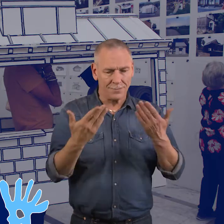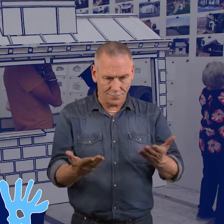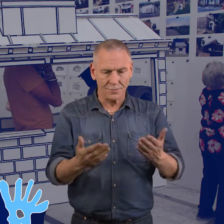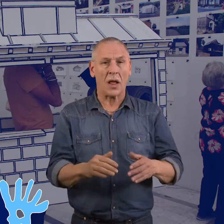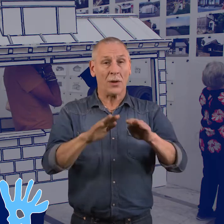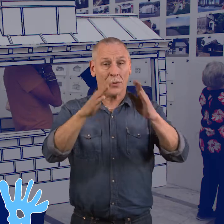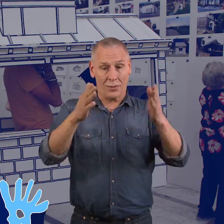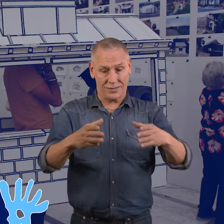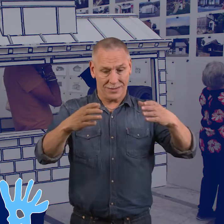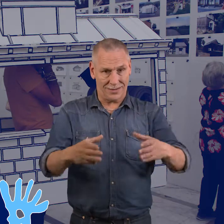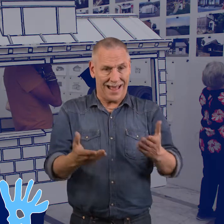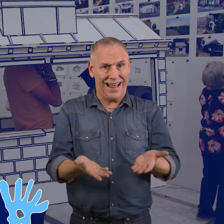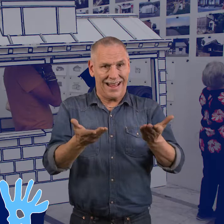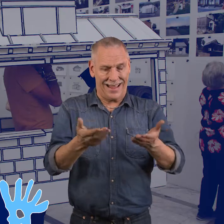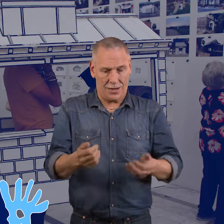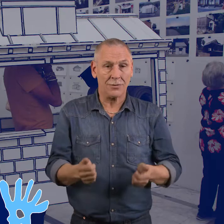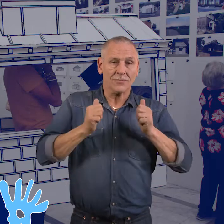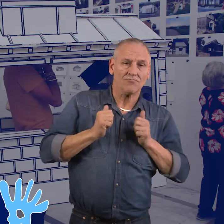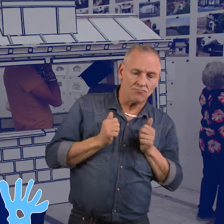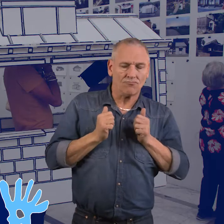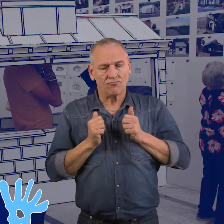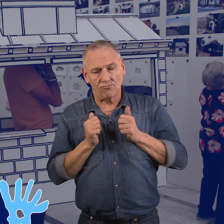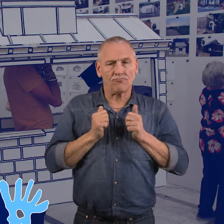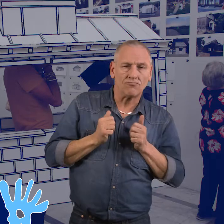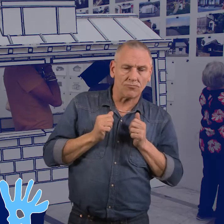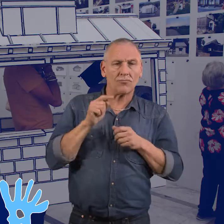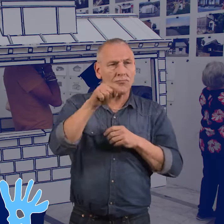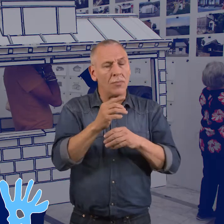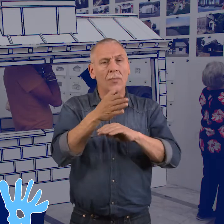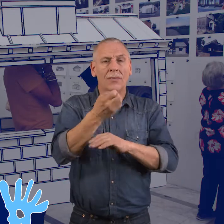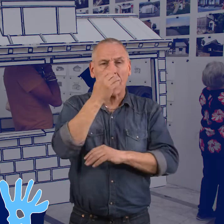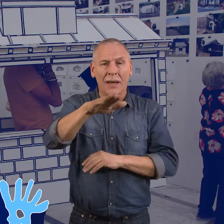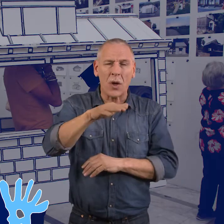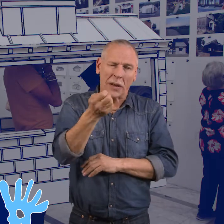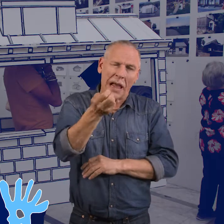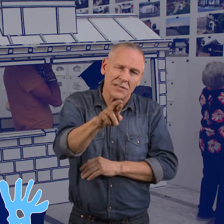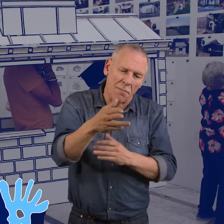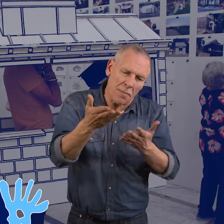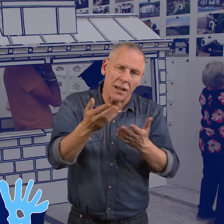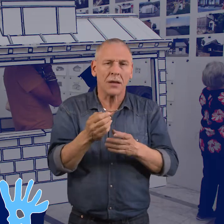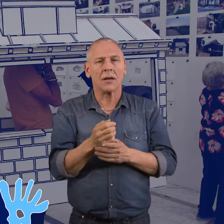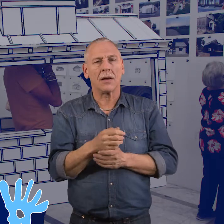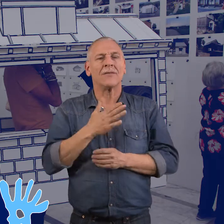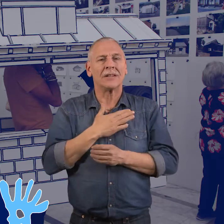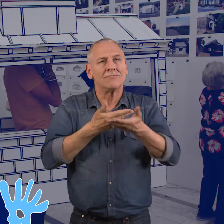mest utpräglade nomad. Han är en sann samtidsgestalt i konstvärlden, ständigt på